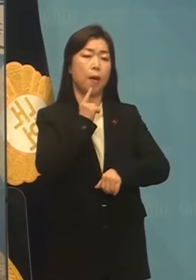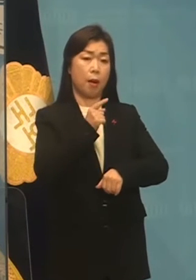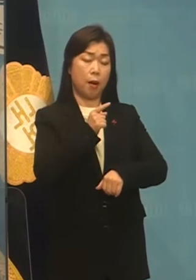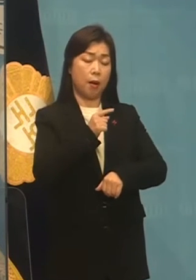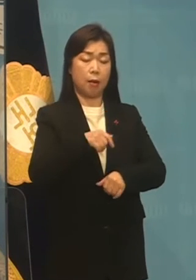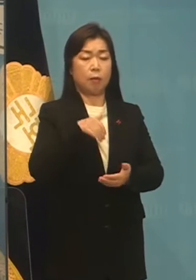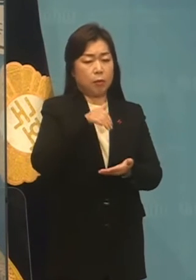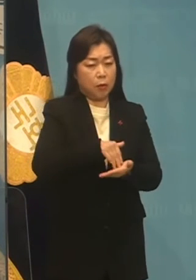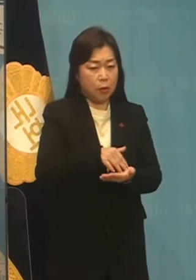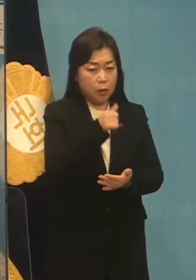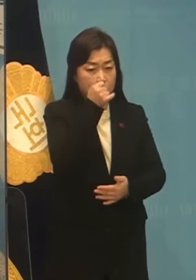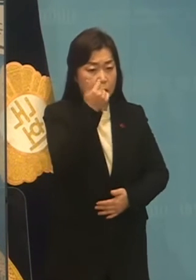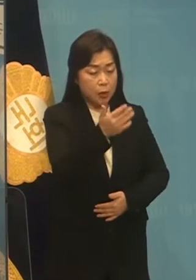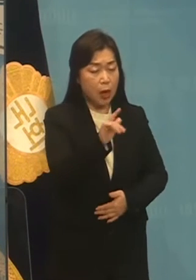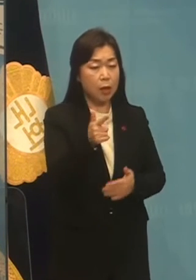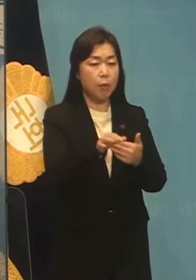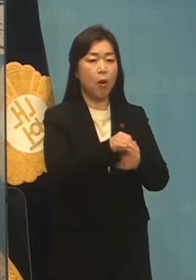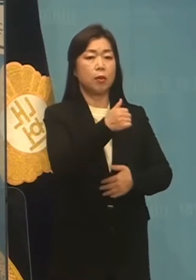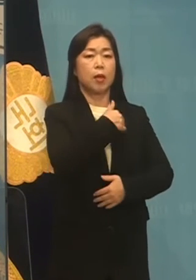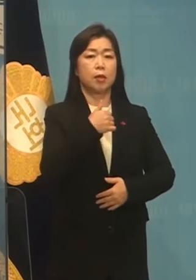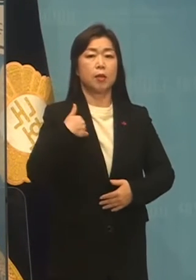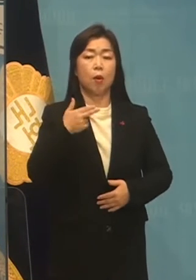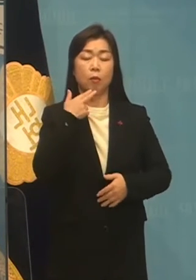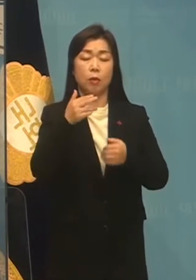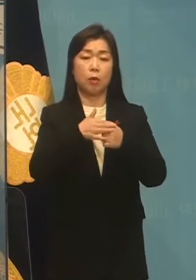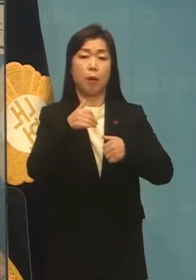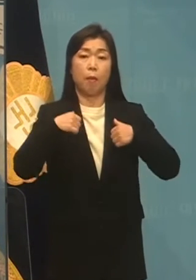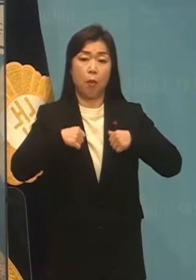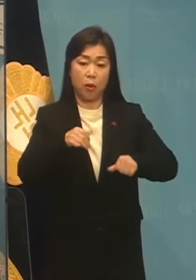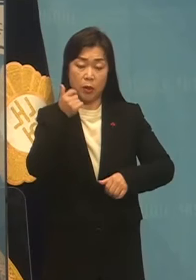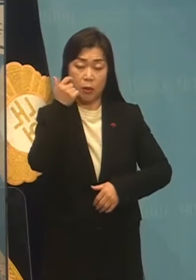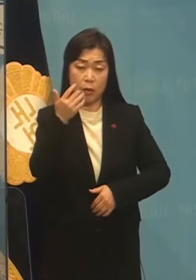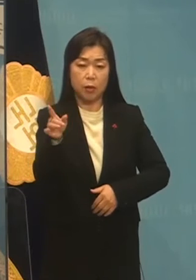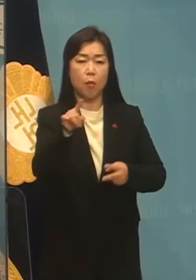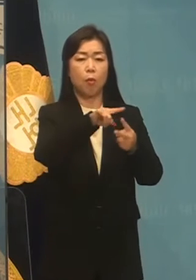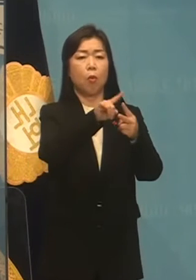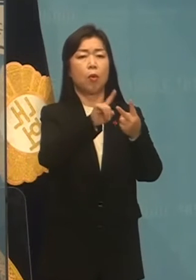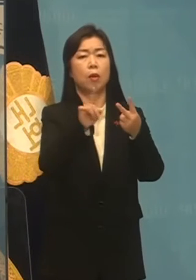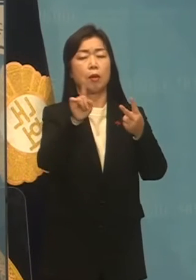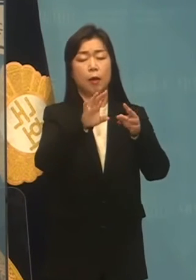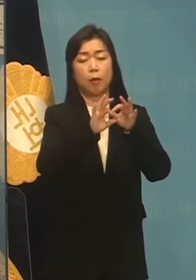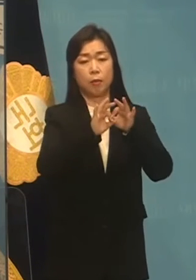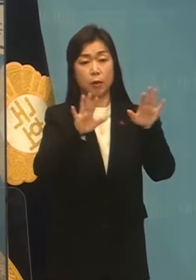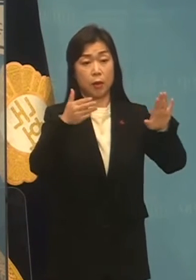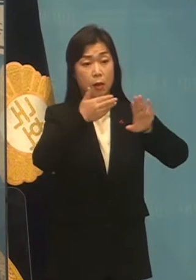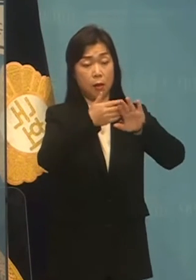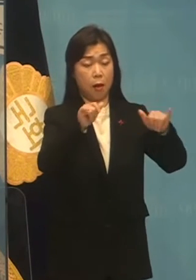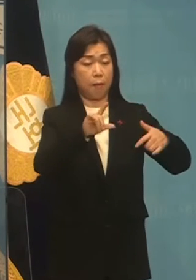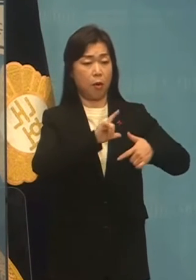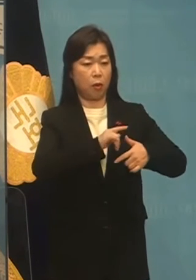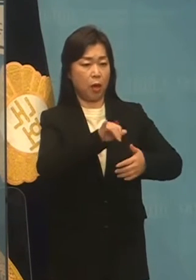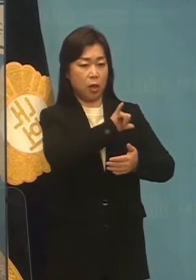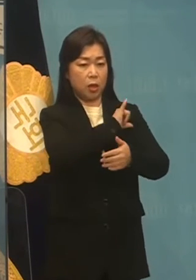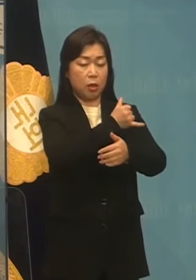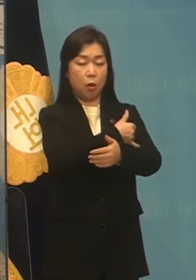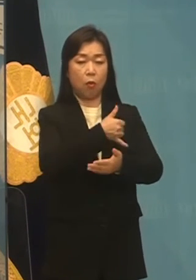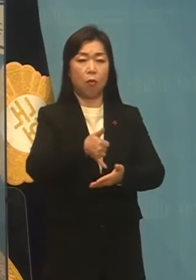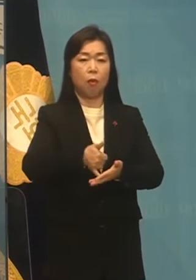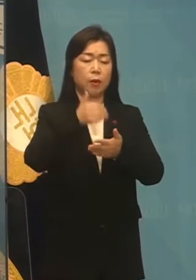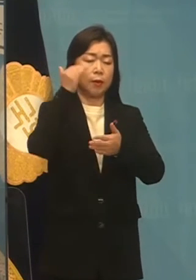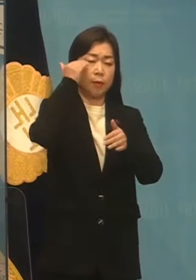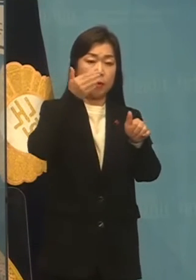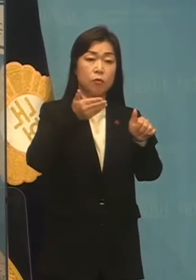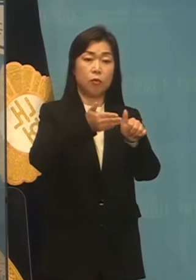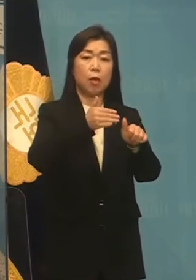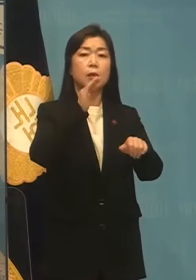반성인지 자신이 없어 포기한 것인지 그 어느 쪽이라 해도 타인의 명예와 인격권을 침해한